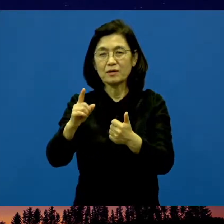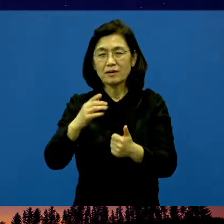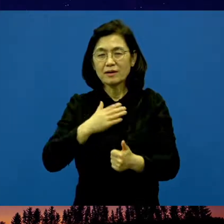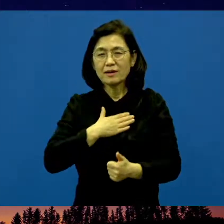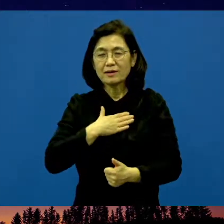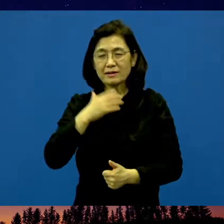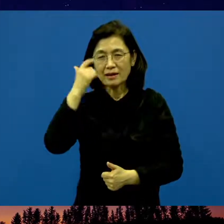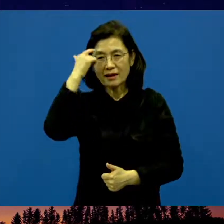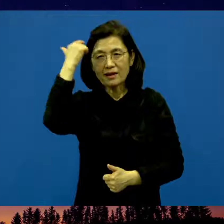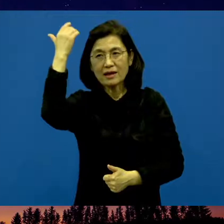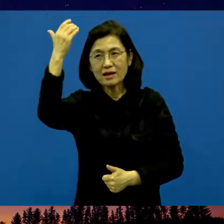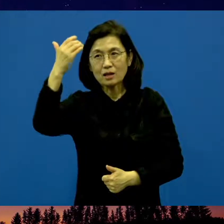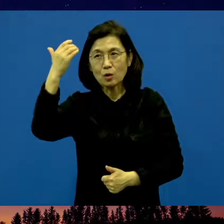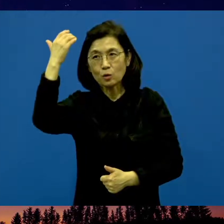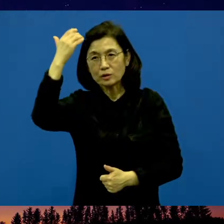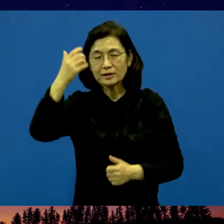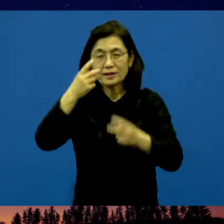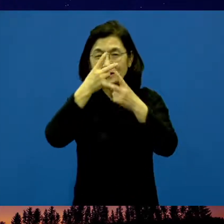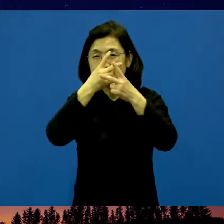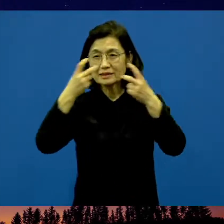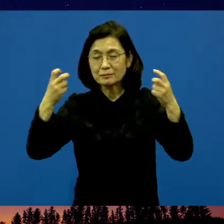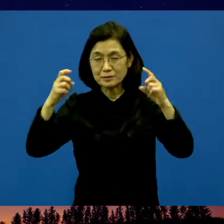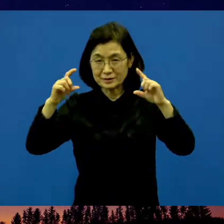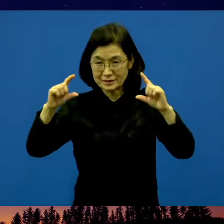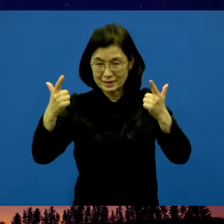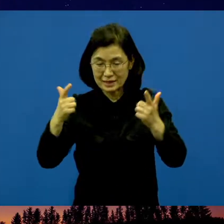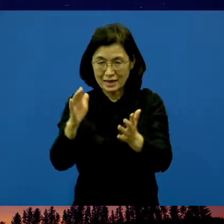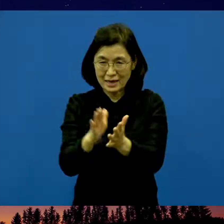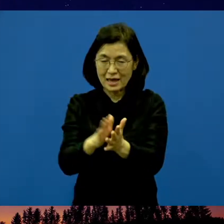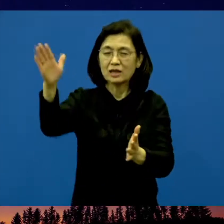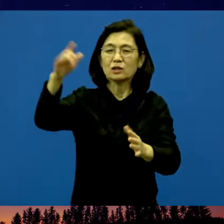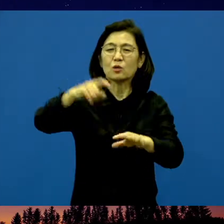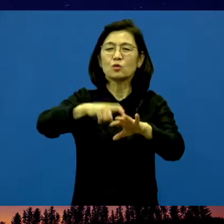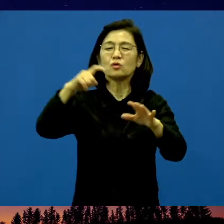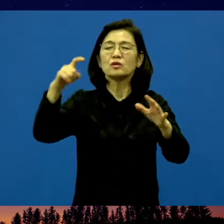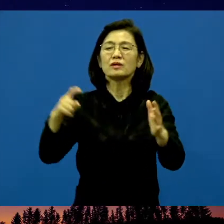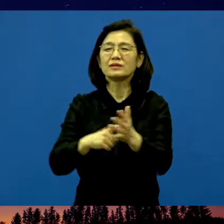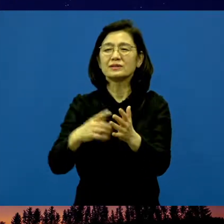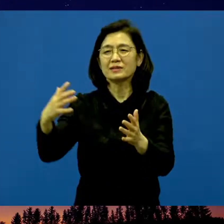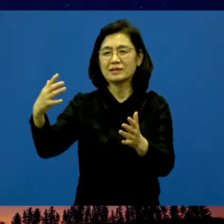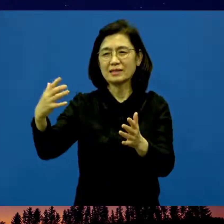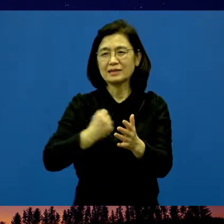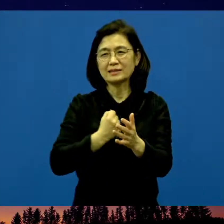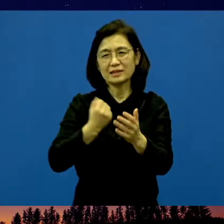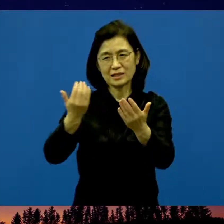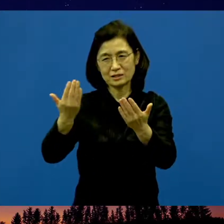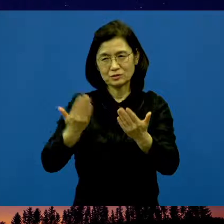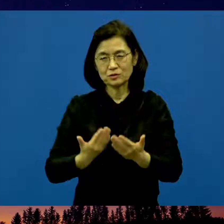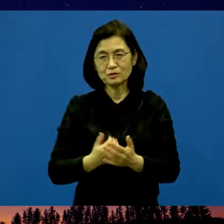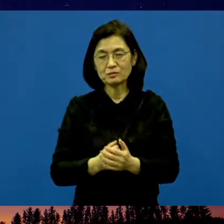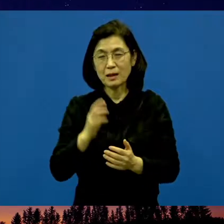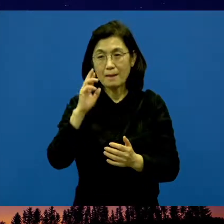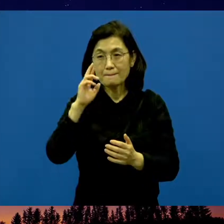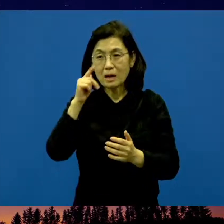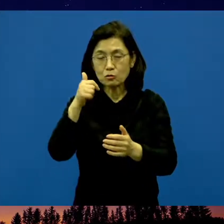있지 않게 하시고 무엇인가 거룩한 열망에 타오르도 가는 것. 바울에게 그런 게 있었어요. 여러분, 바울은 나의